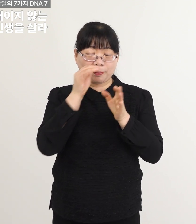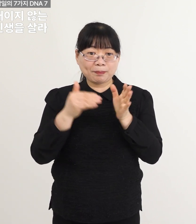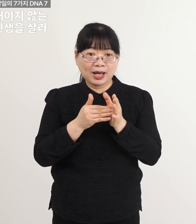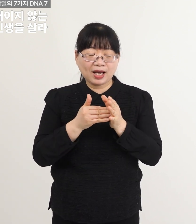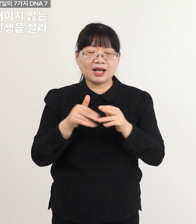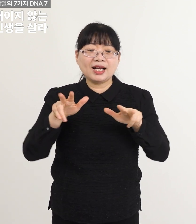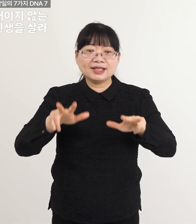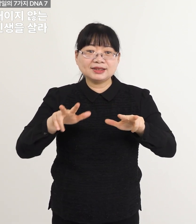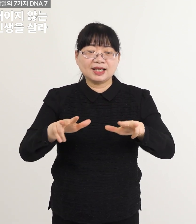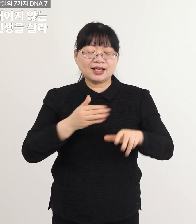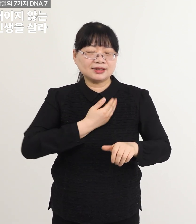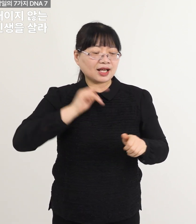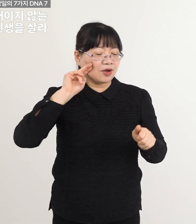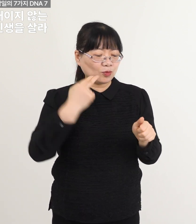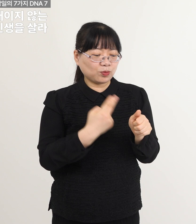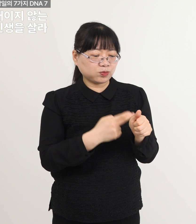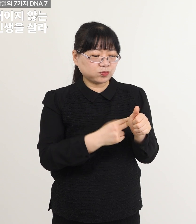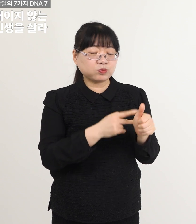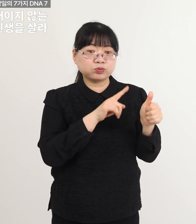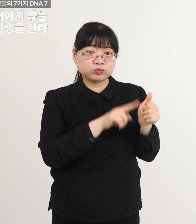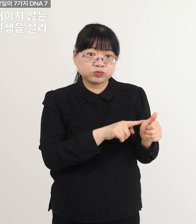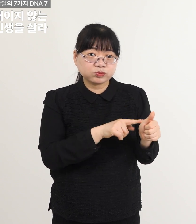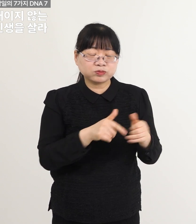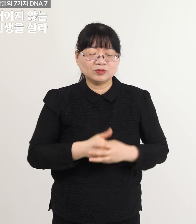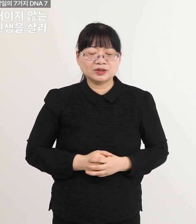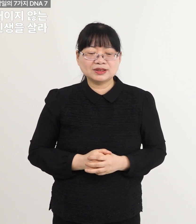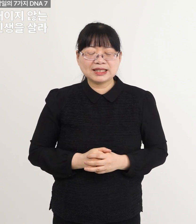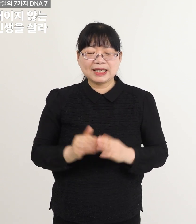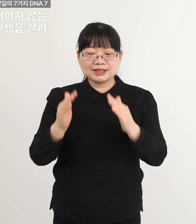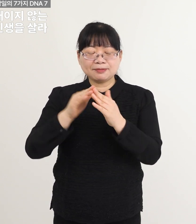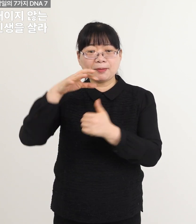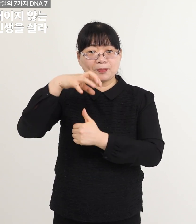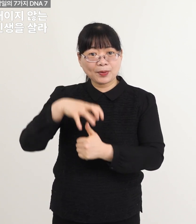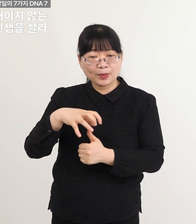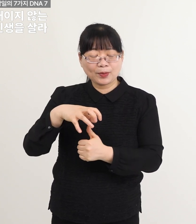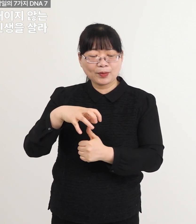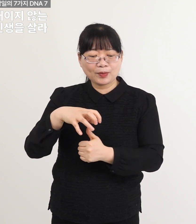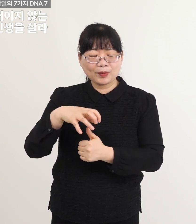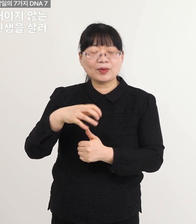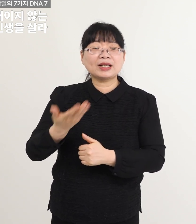이게 이제 사도 바울이 가택 연금이 된